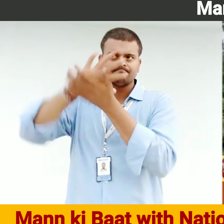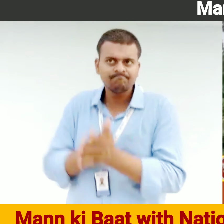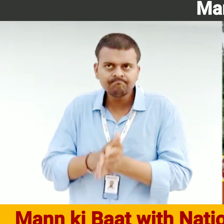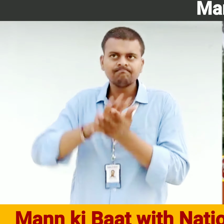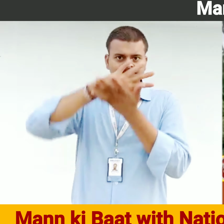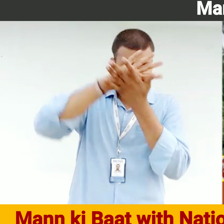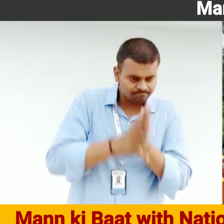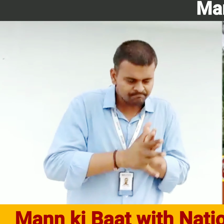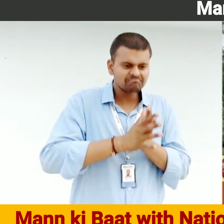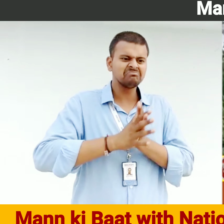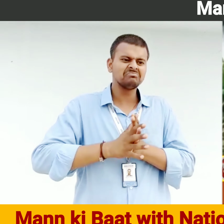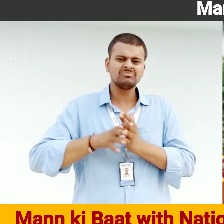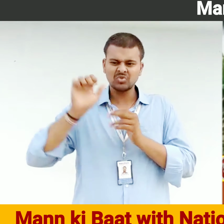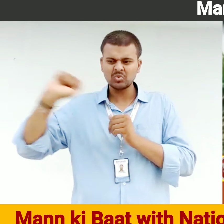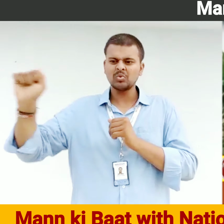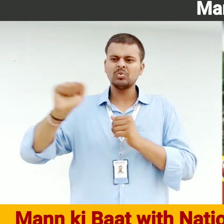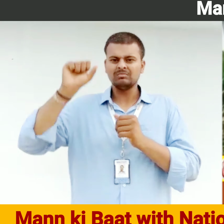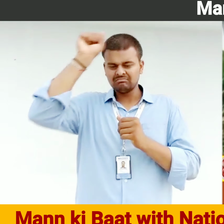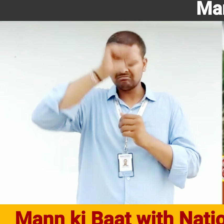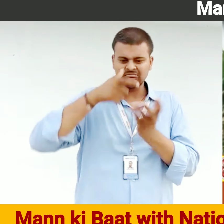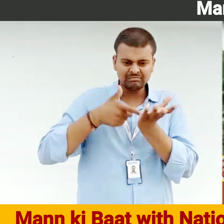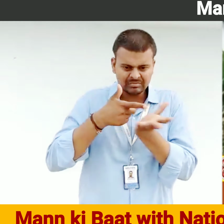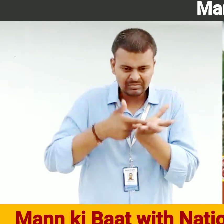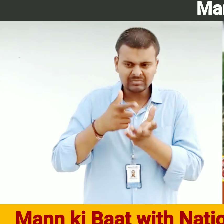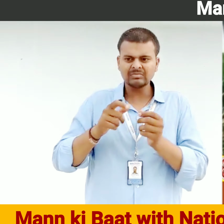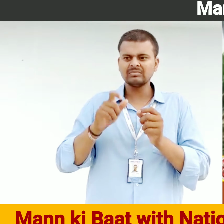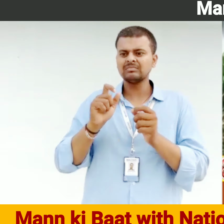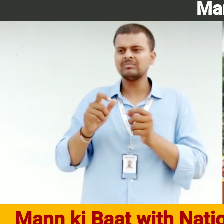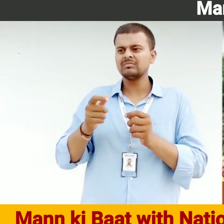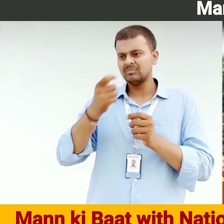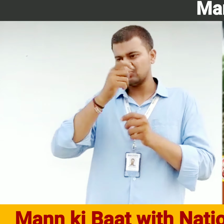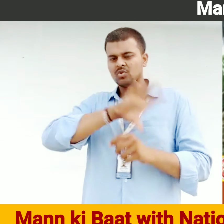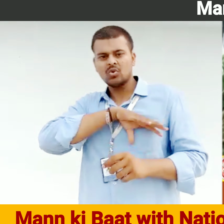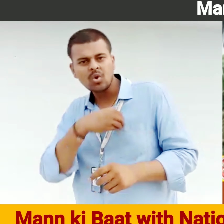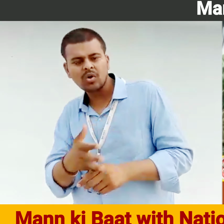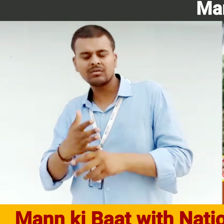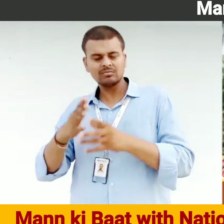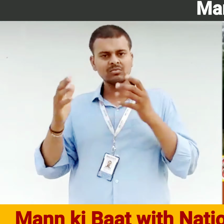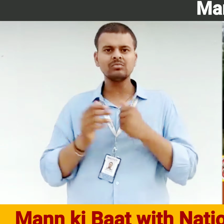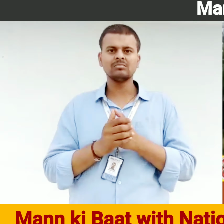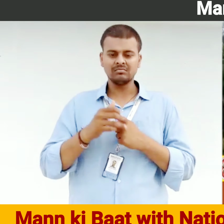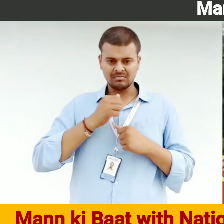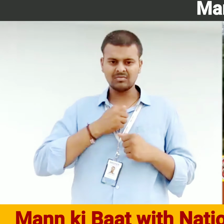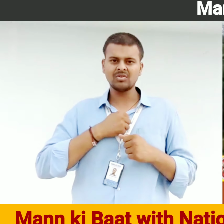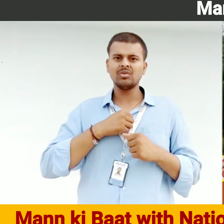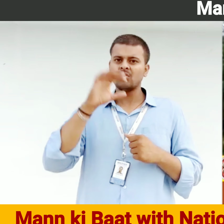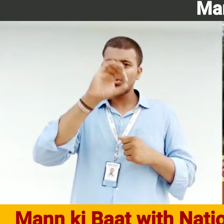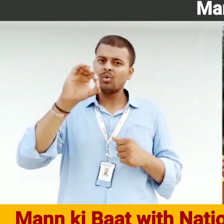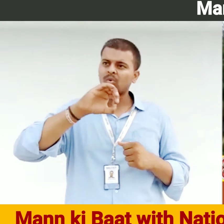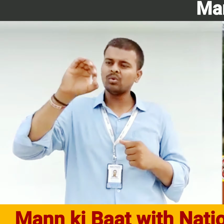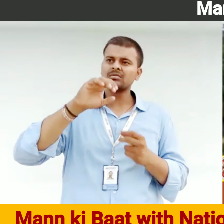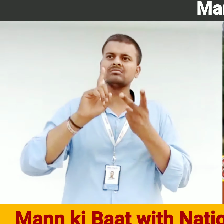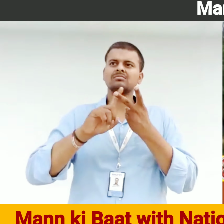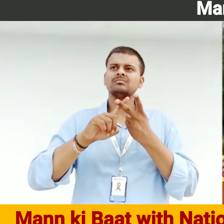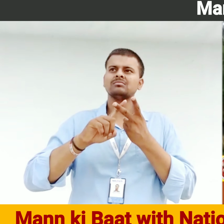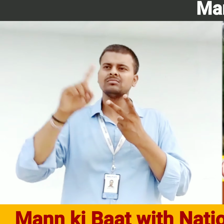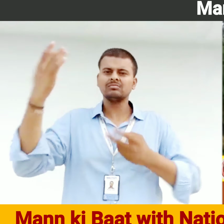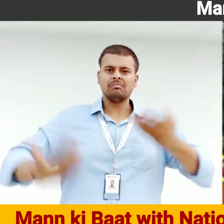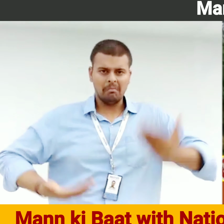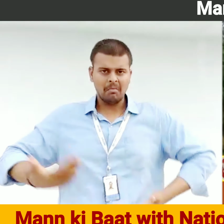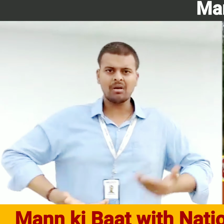घर तबाह हो गए, किसानों को भी भारी नुकसान हुआ। हालात का जायजा लेने के लिए मैं पिछले हफ्ते उड़ीसा और